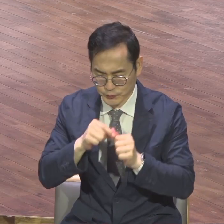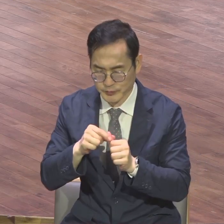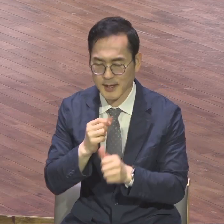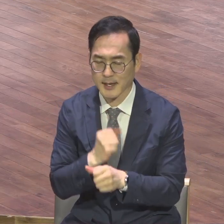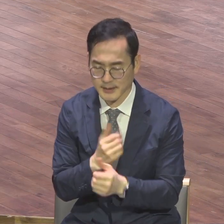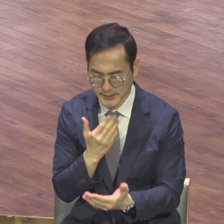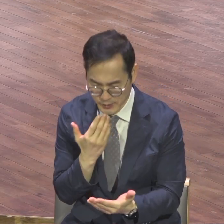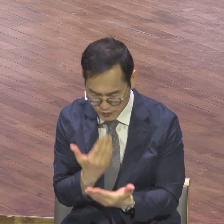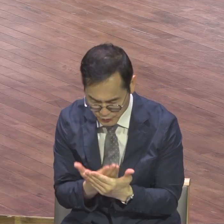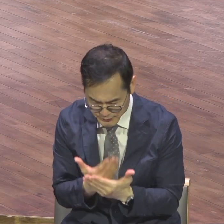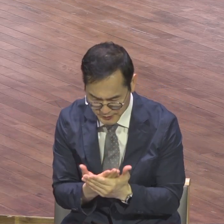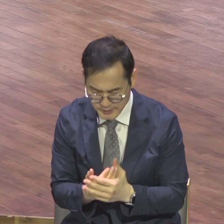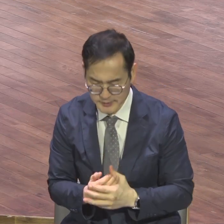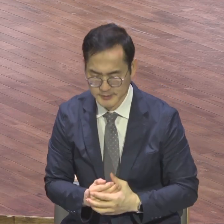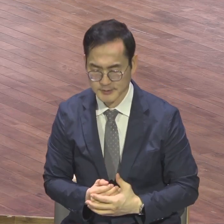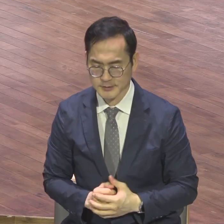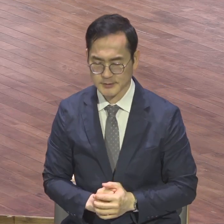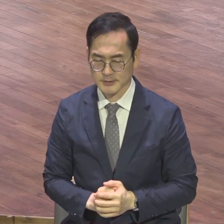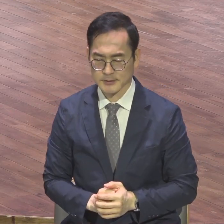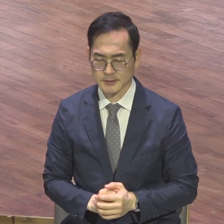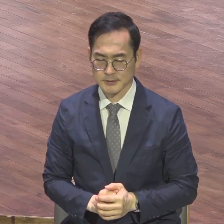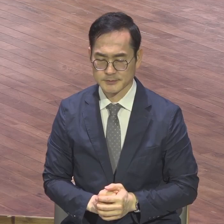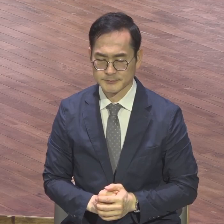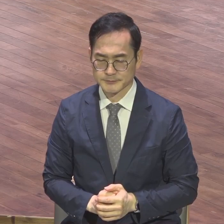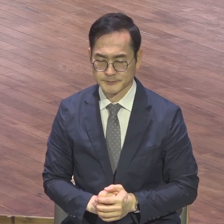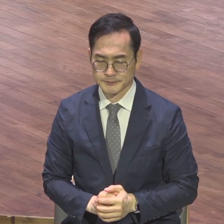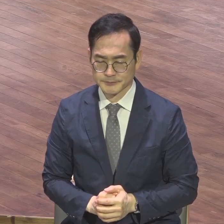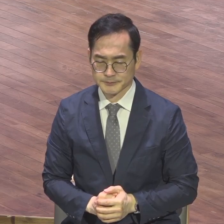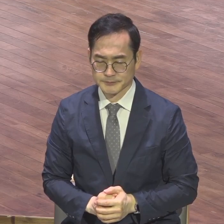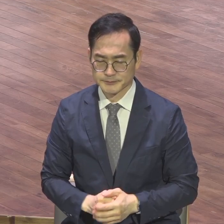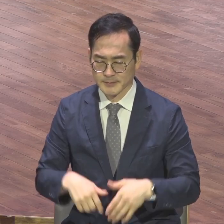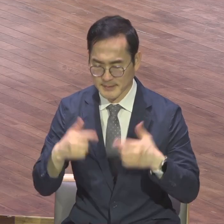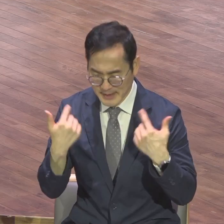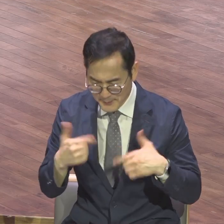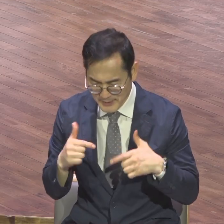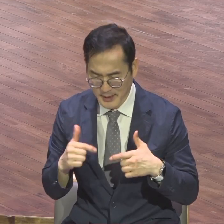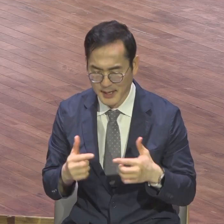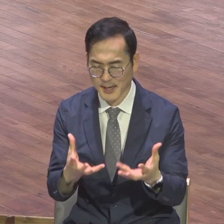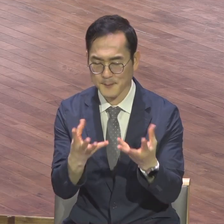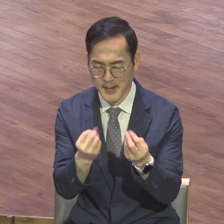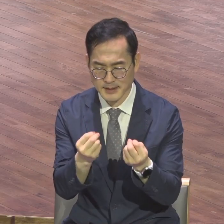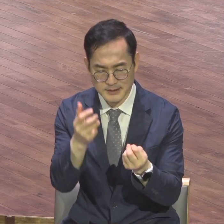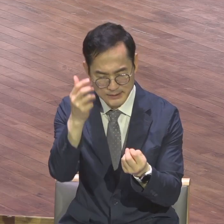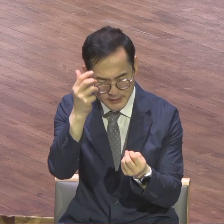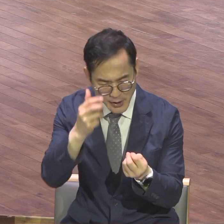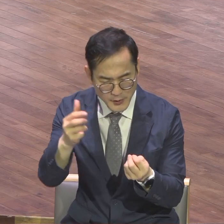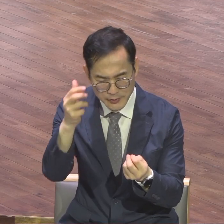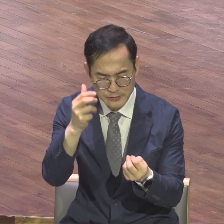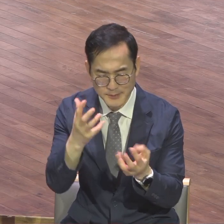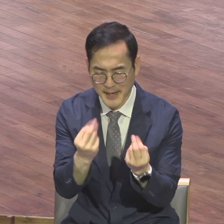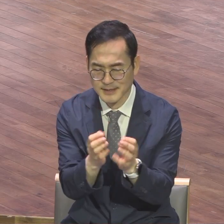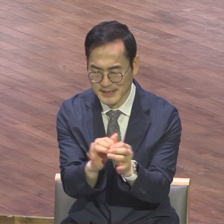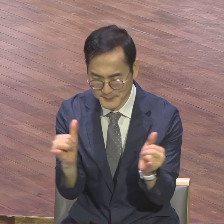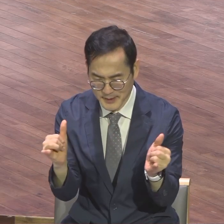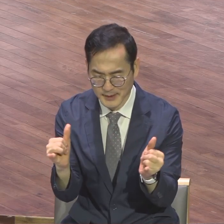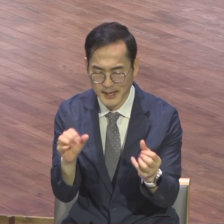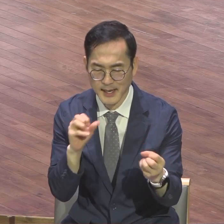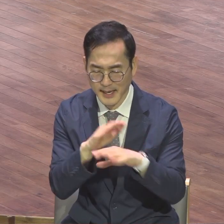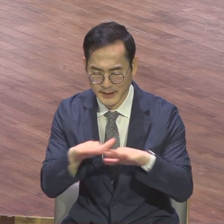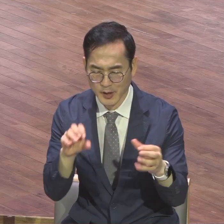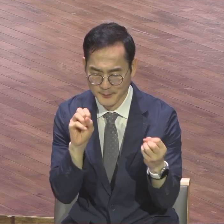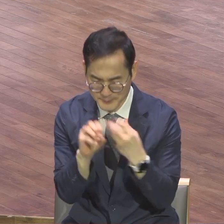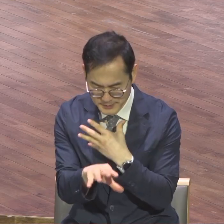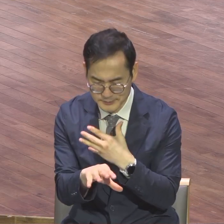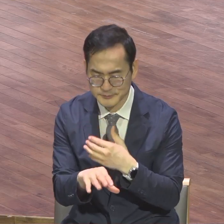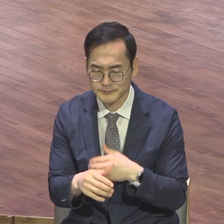망대가 세워지게 하여 주옵소서. 그래서 날마다 많은 사람들에게 답을 주고 많은 사람들에게 생명을 주고